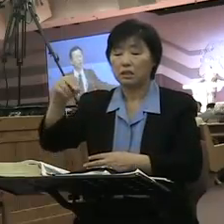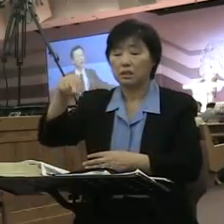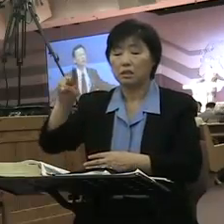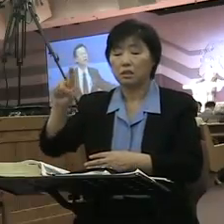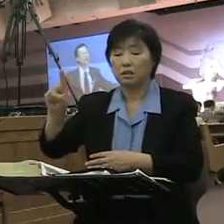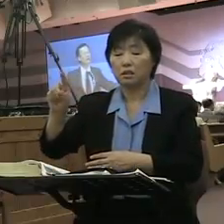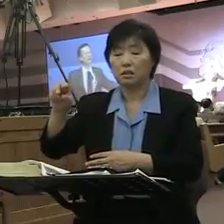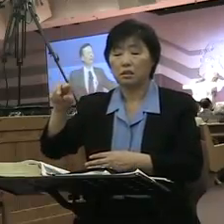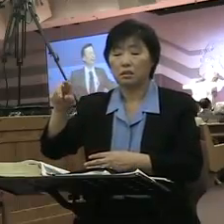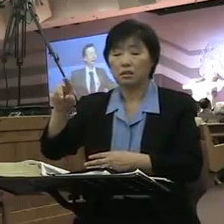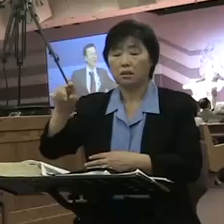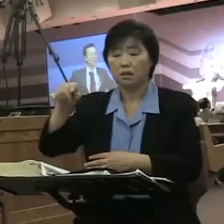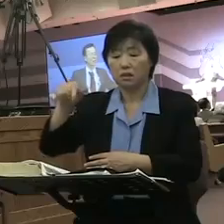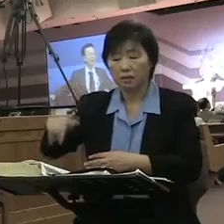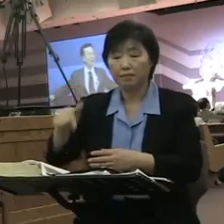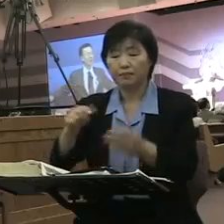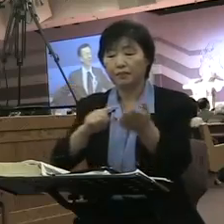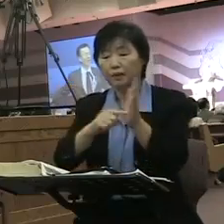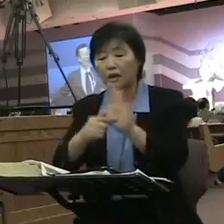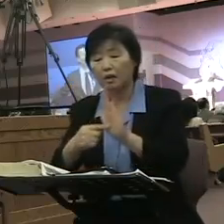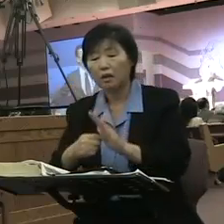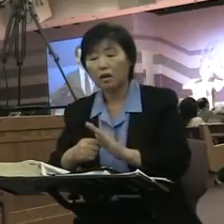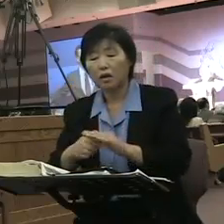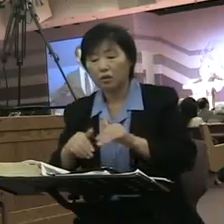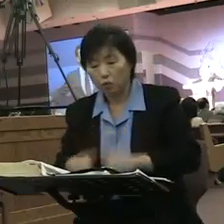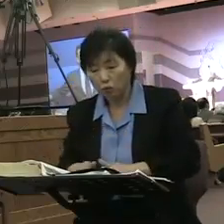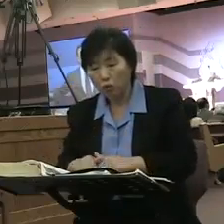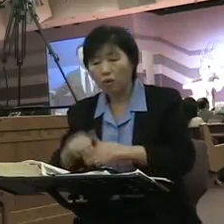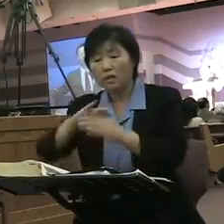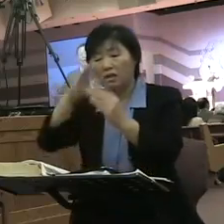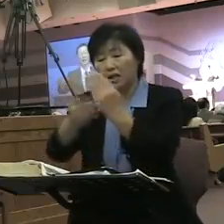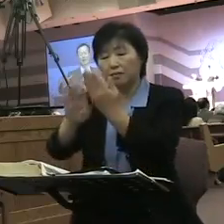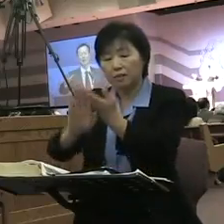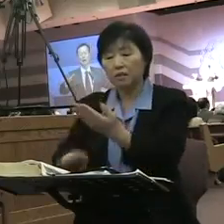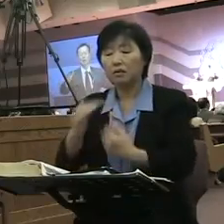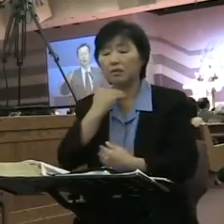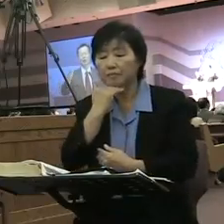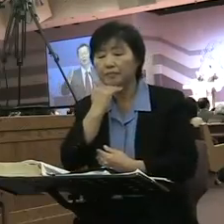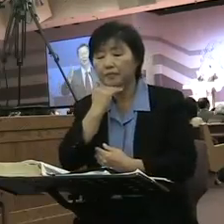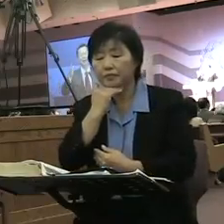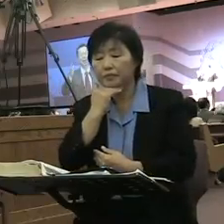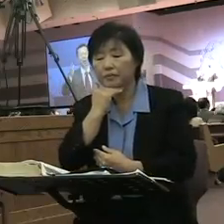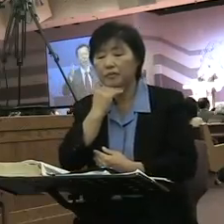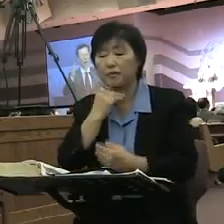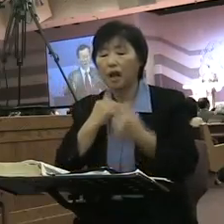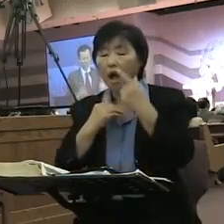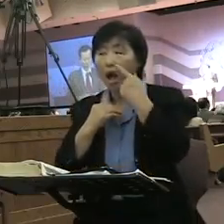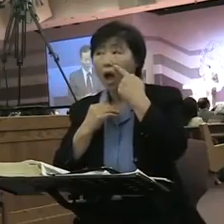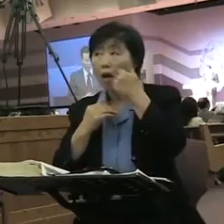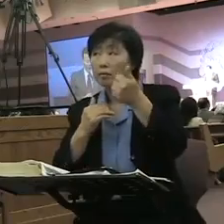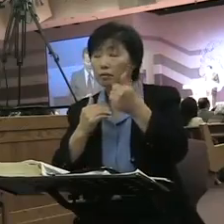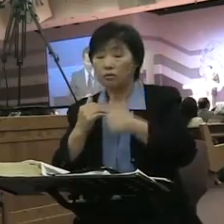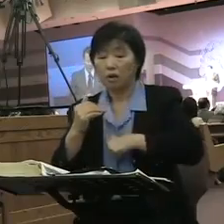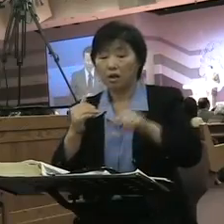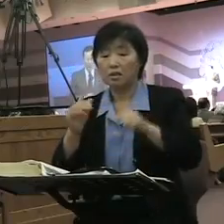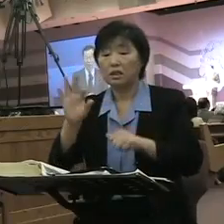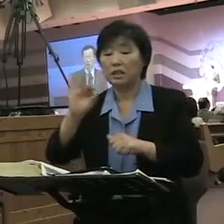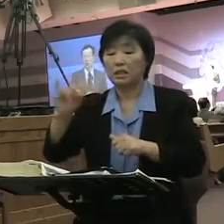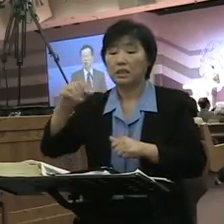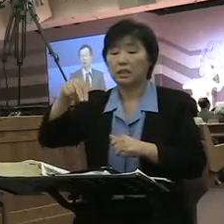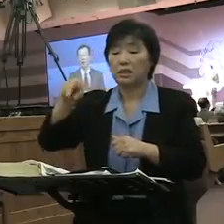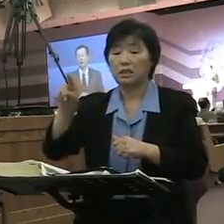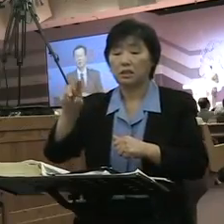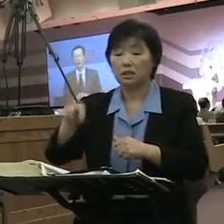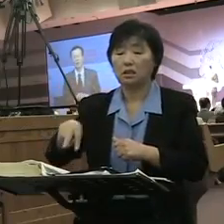모든 종들은 그 산 밑에서 기다리고 있고 아브라함과 이삭 부자만이 올라가는 장면입니다.